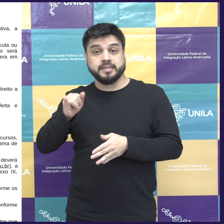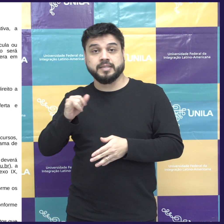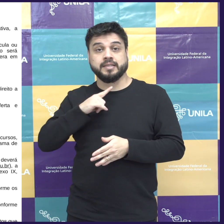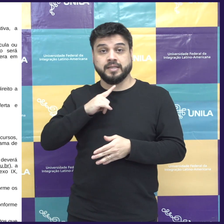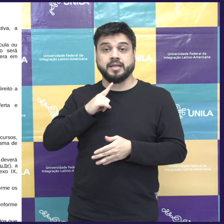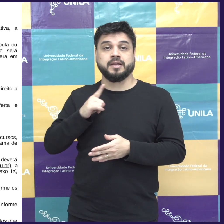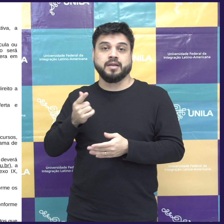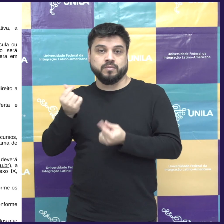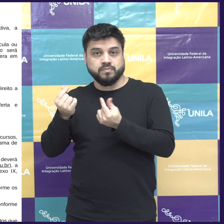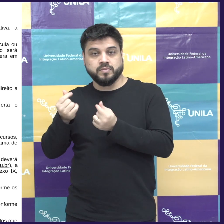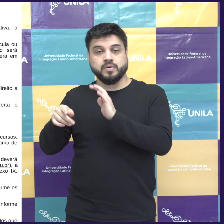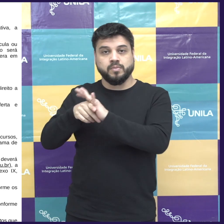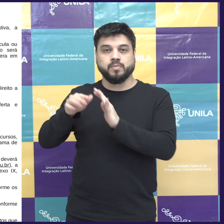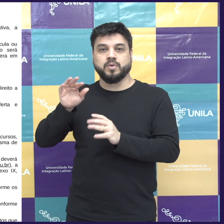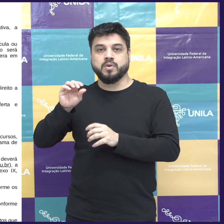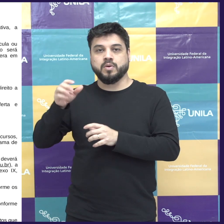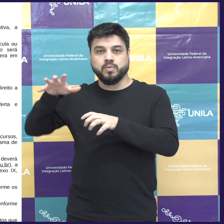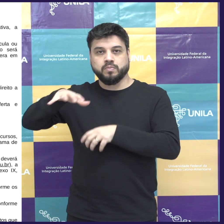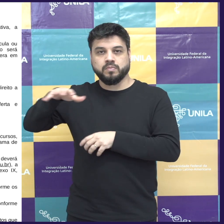órgãos de fomento.